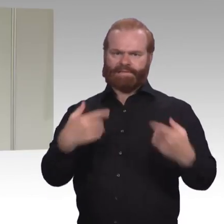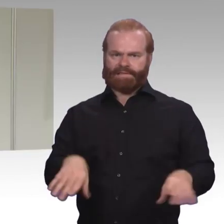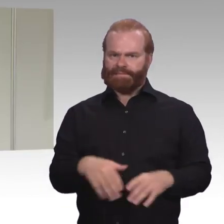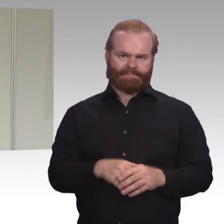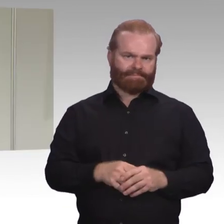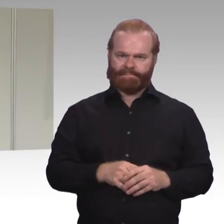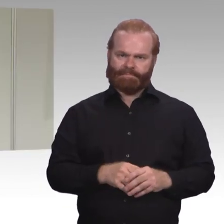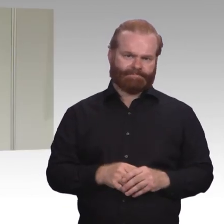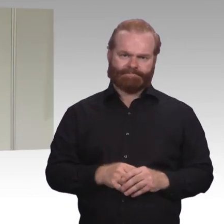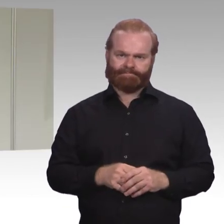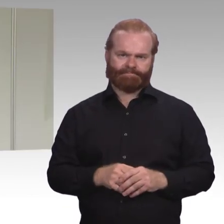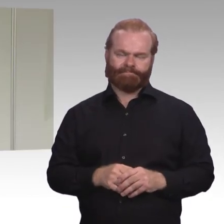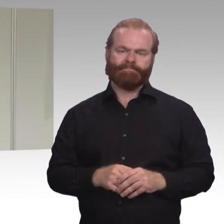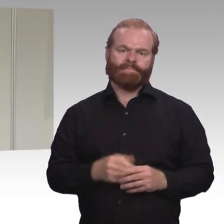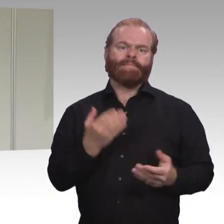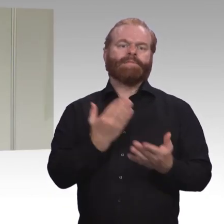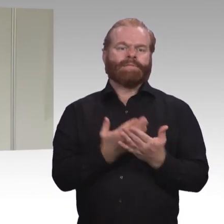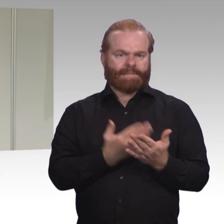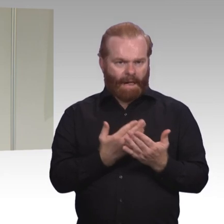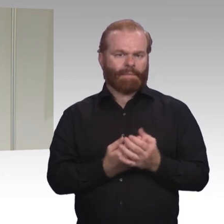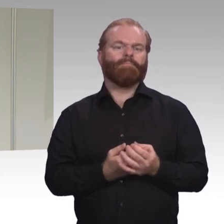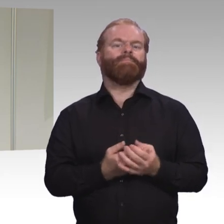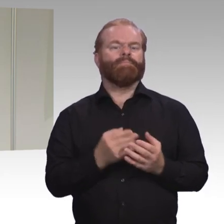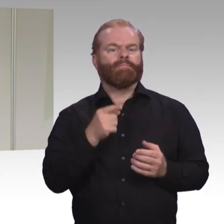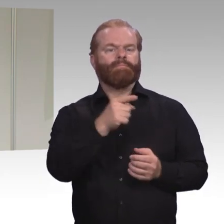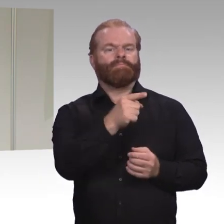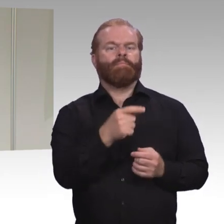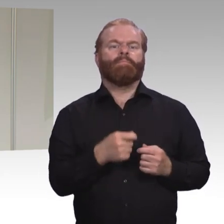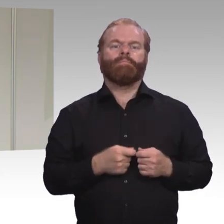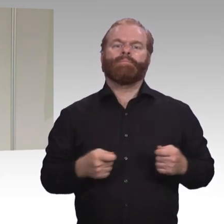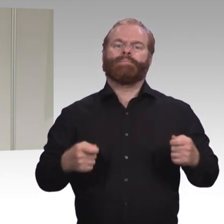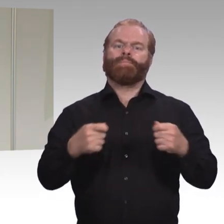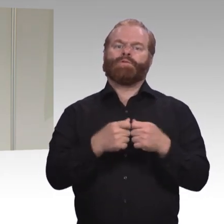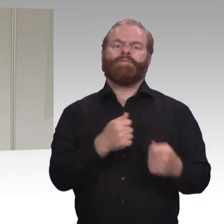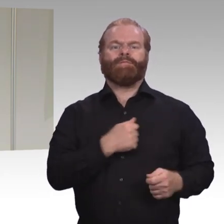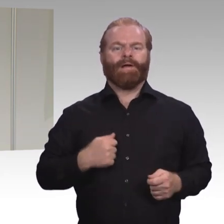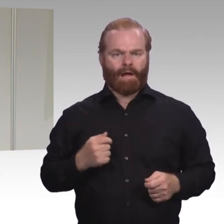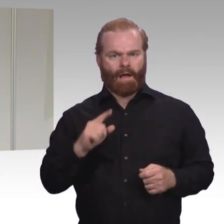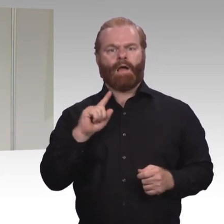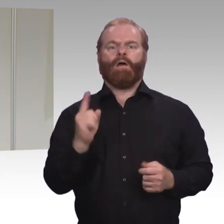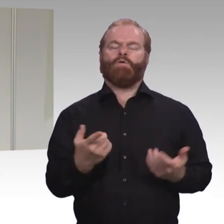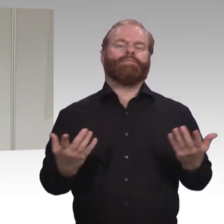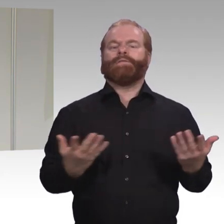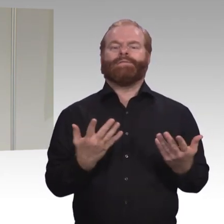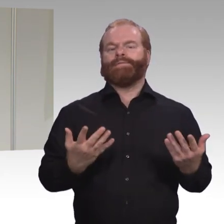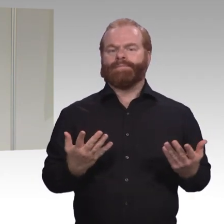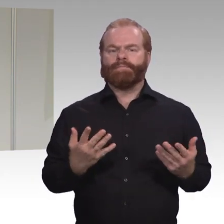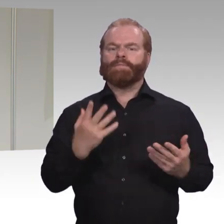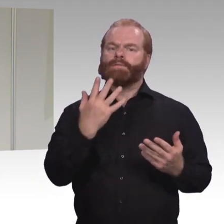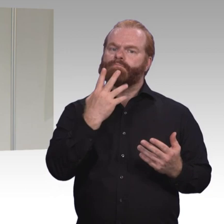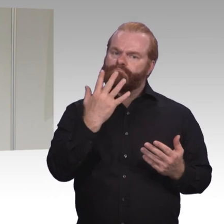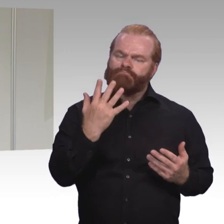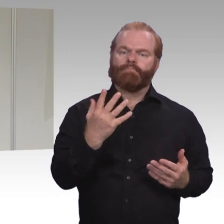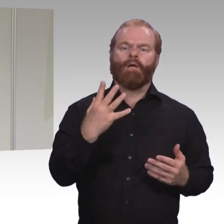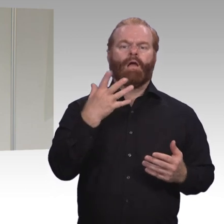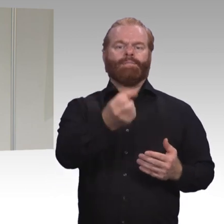Deshalb gehört die Bundeswehr aber auch erkennbar und sichtbar in die Mitte unserer Gesellschaft, in die Mitte unserer Städte und Gemeinden. Ich